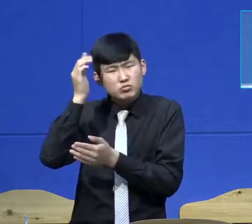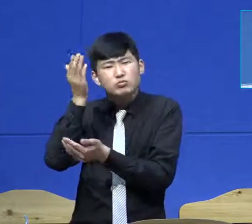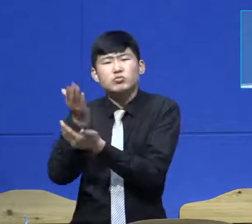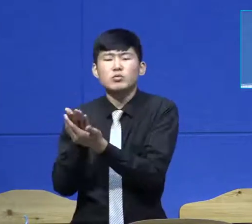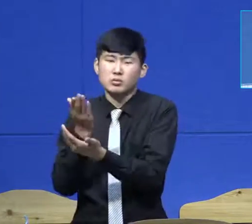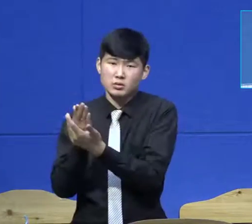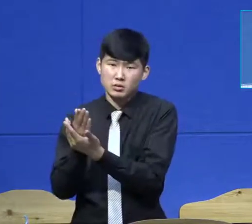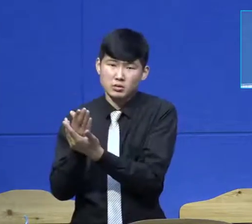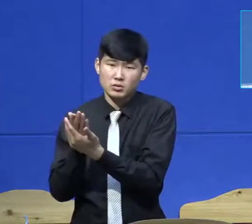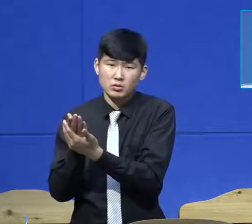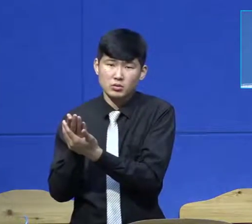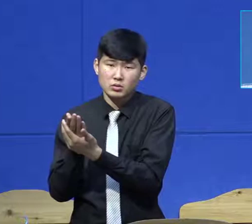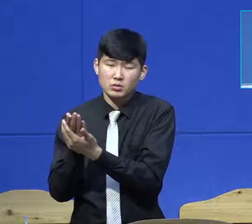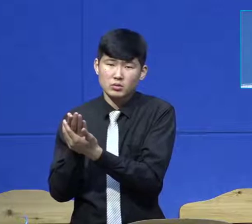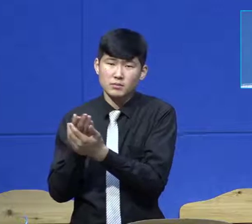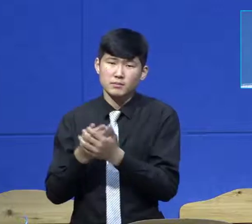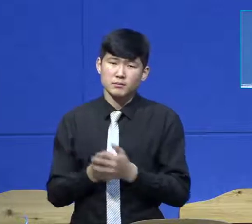гуй.